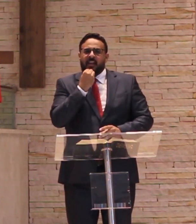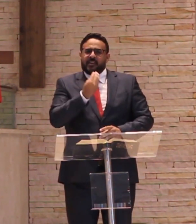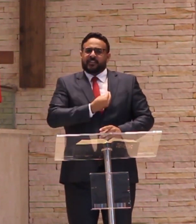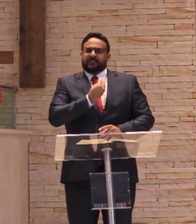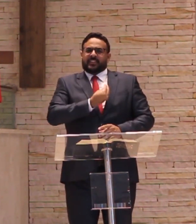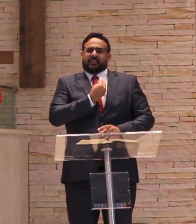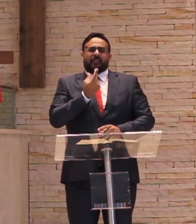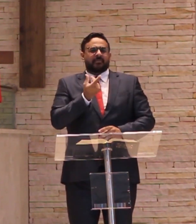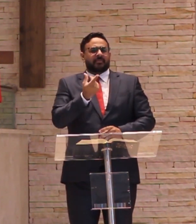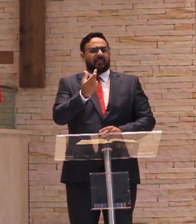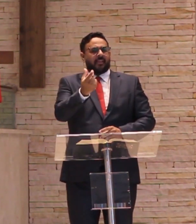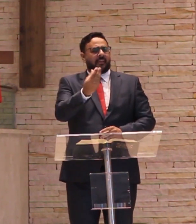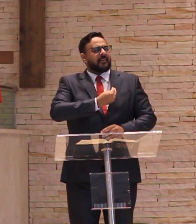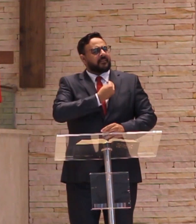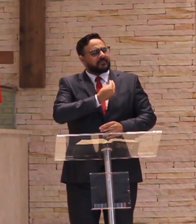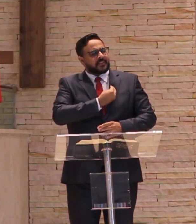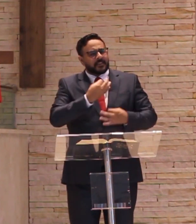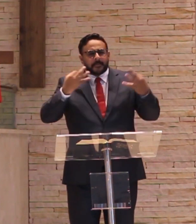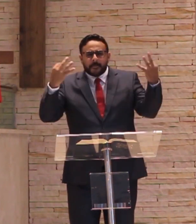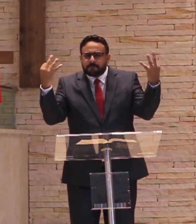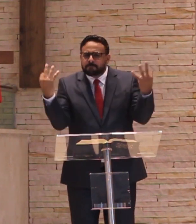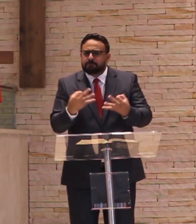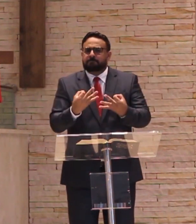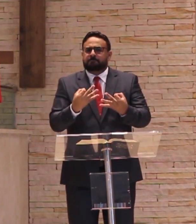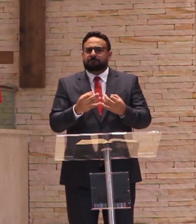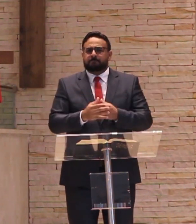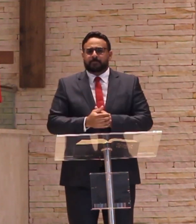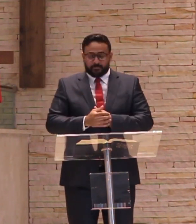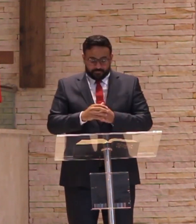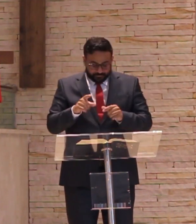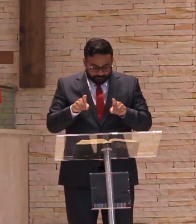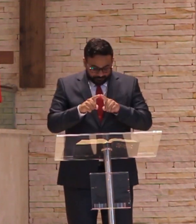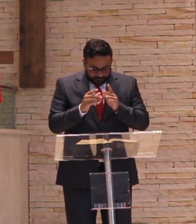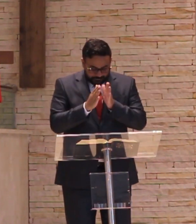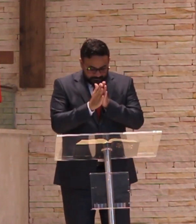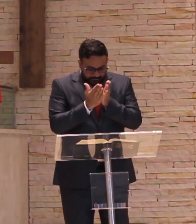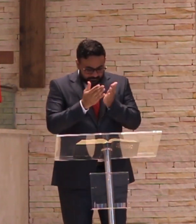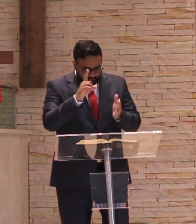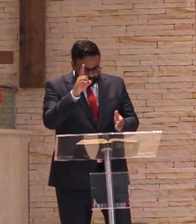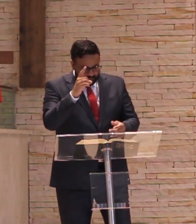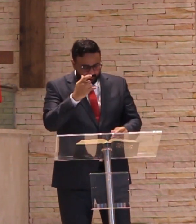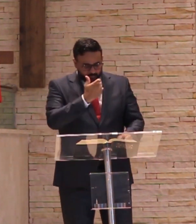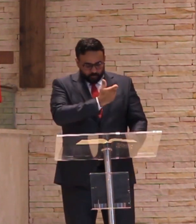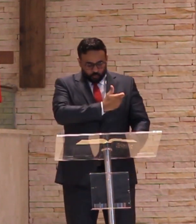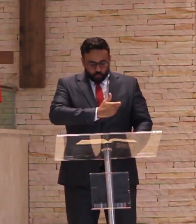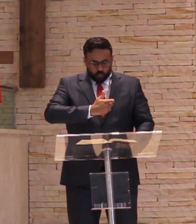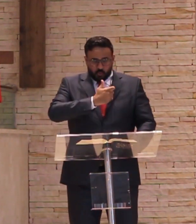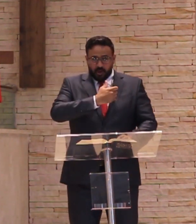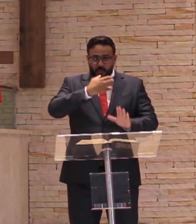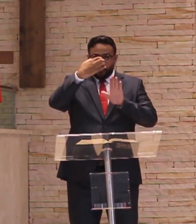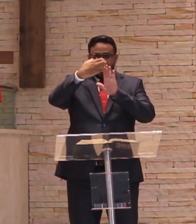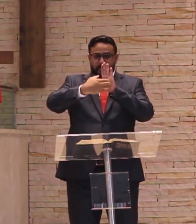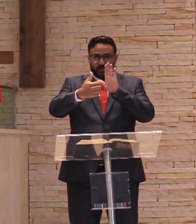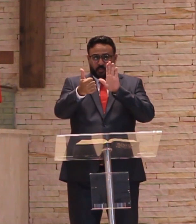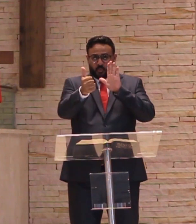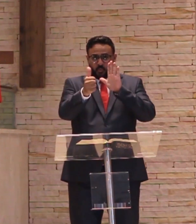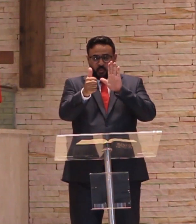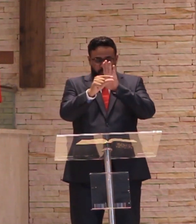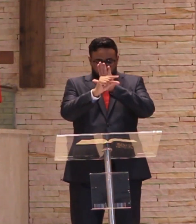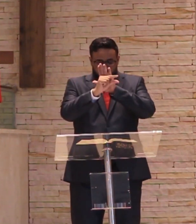dar a oportunidade, lhe dar a salvação. Jesus quer que você tenha uma vida eterna perfeita. Agora vamos em